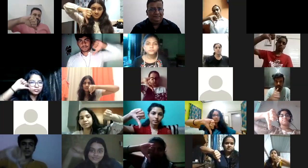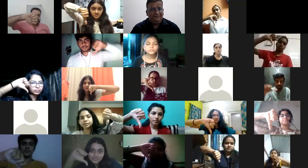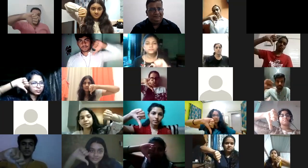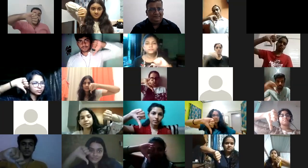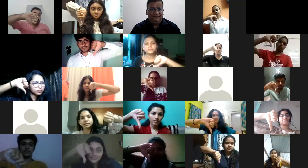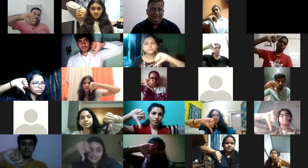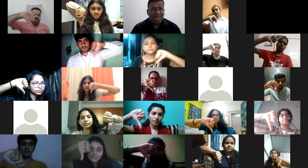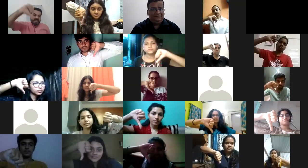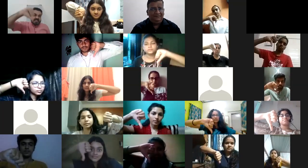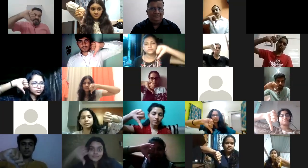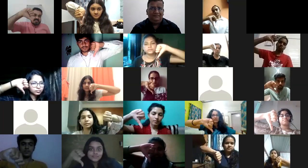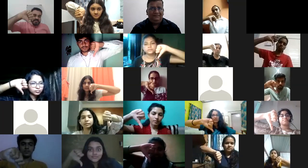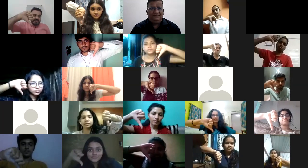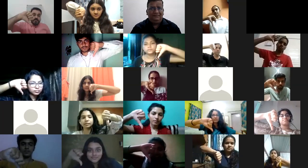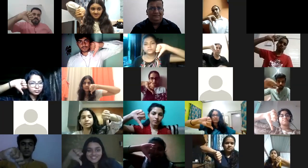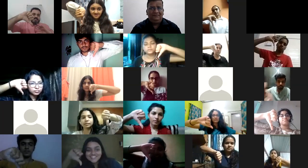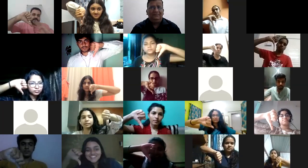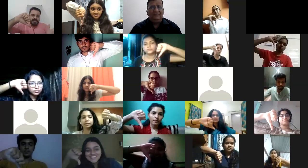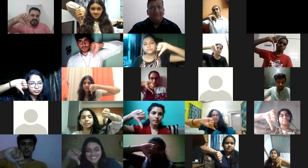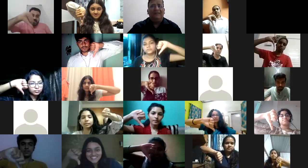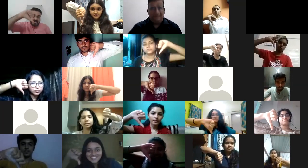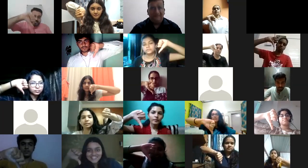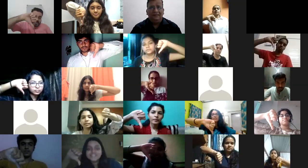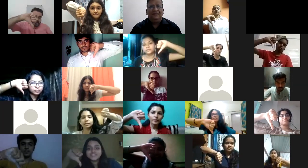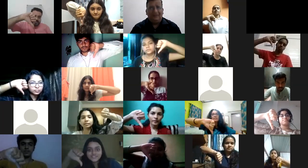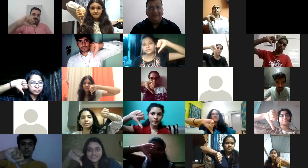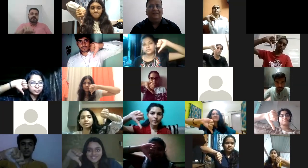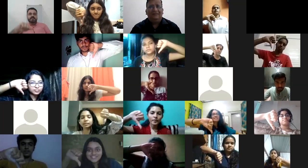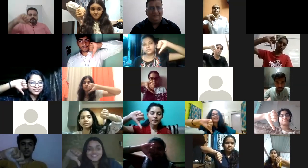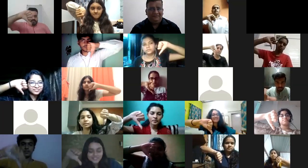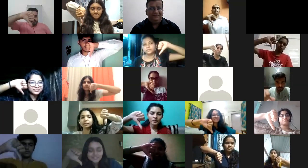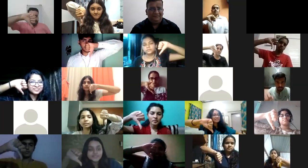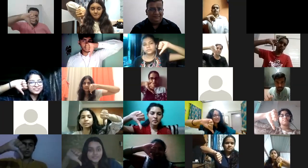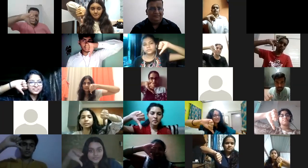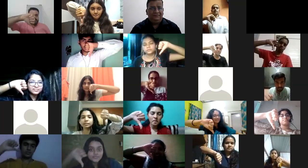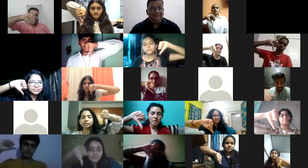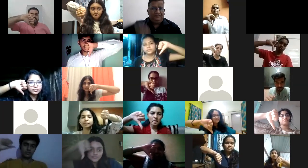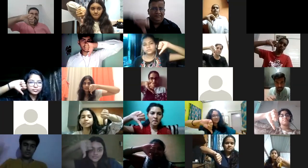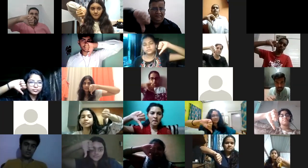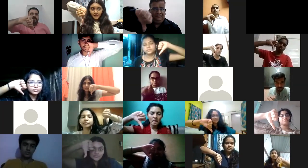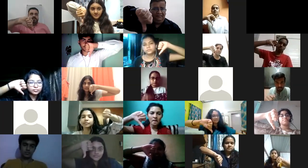ओनली 1, नॉट लाइक दिस, बिकॉज दिस अ डिफरेंट मीनिंग. ऐसा करेंगे 9,